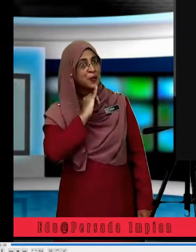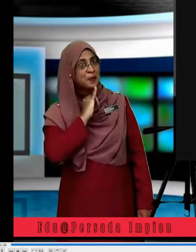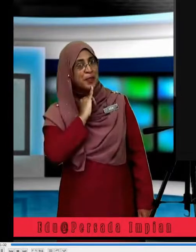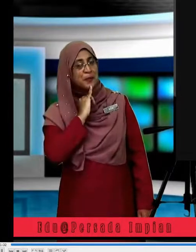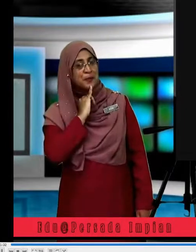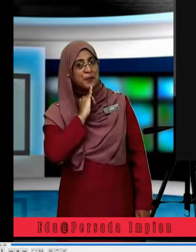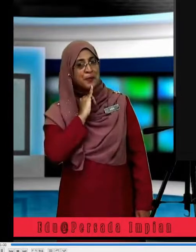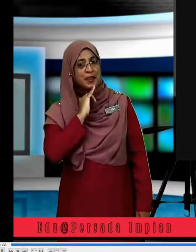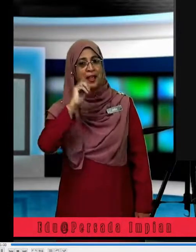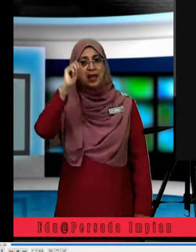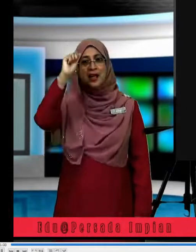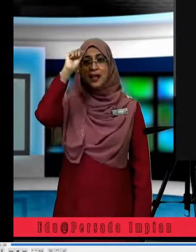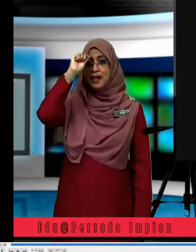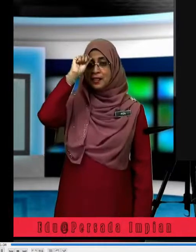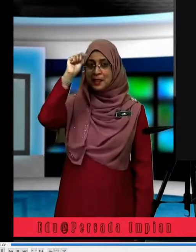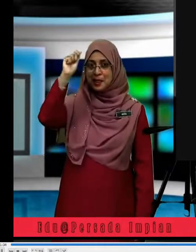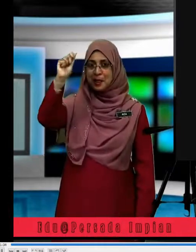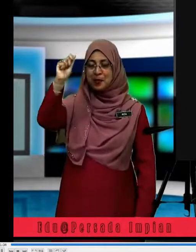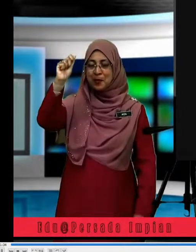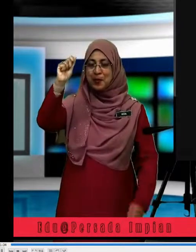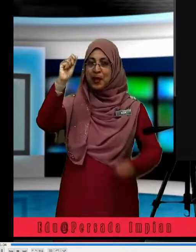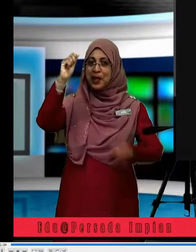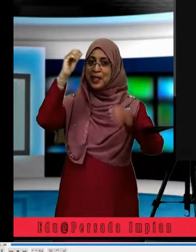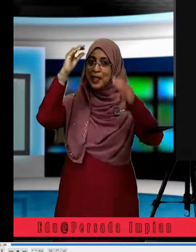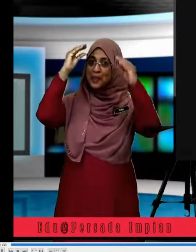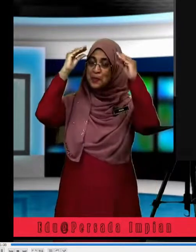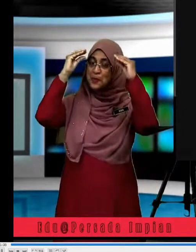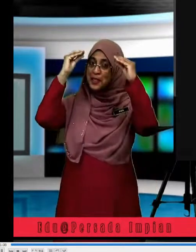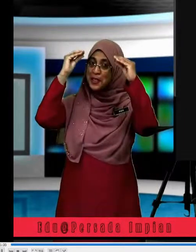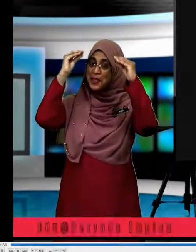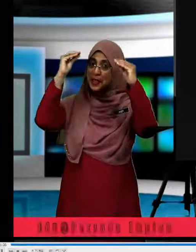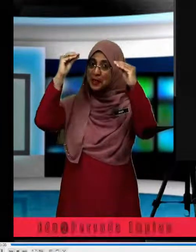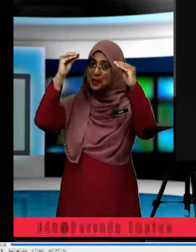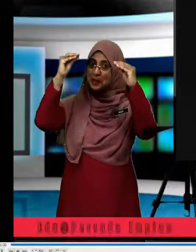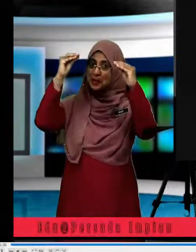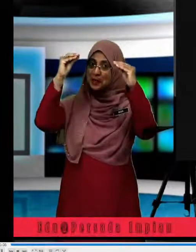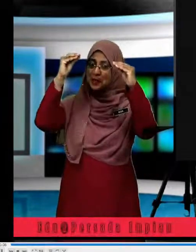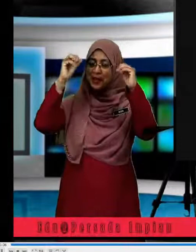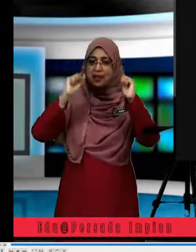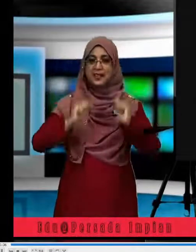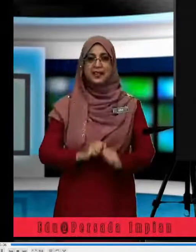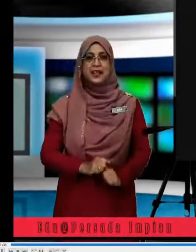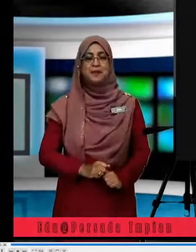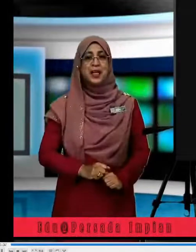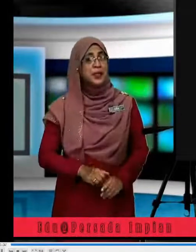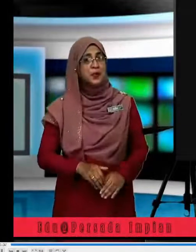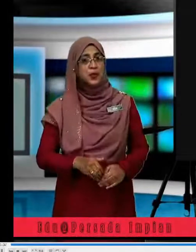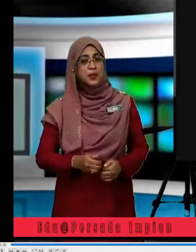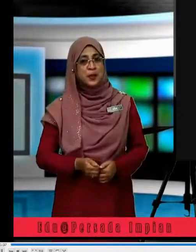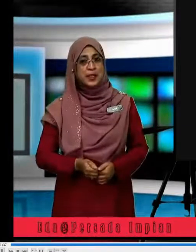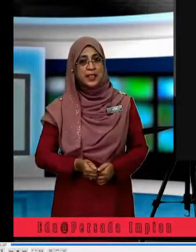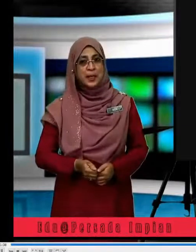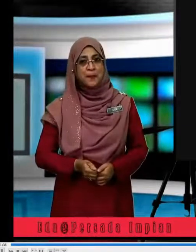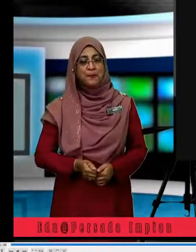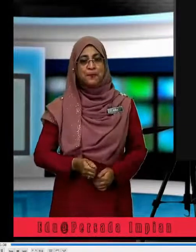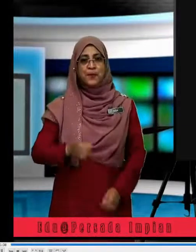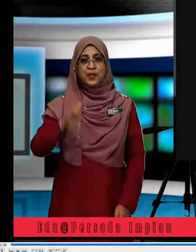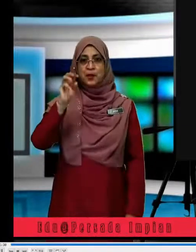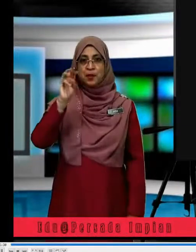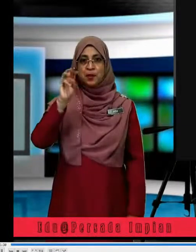Assalamualaikum Ibu Assalamualaikum Cikgu Ki Oke mana untuk menjawab salam